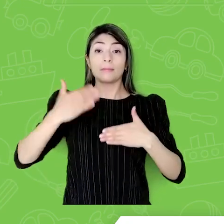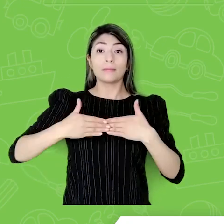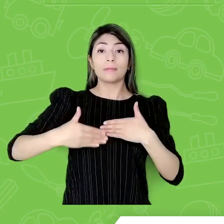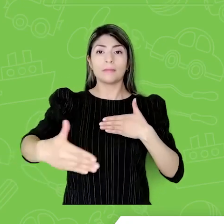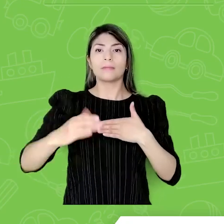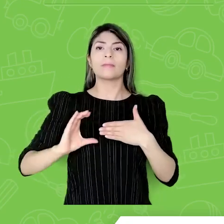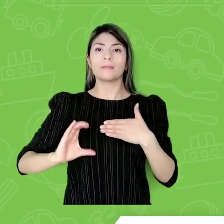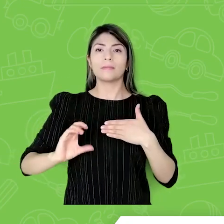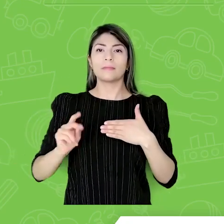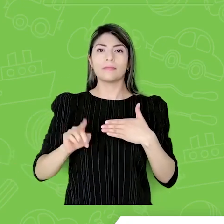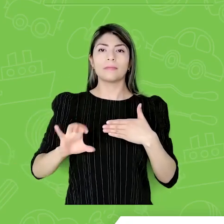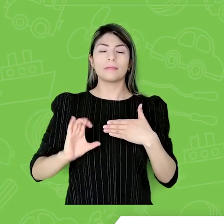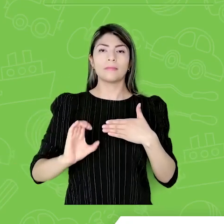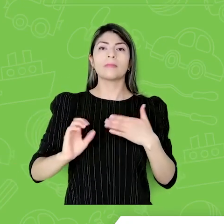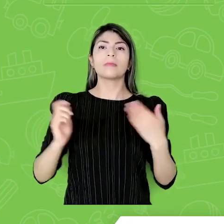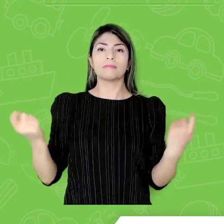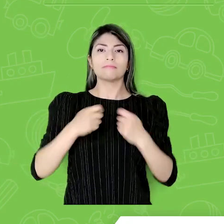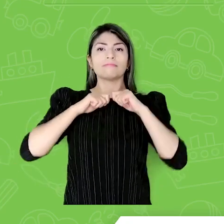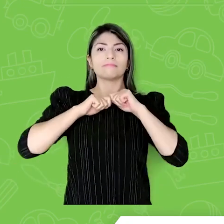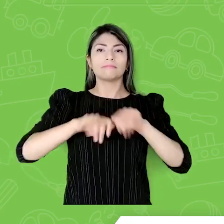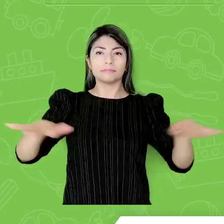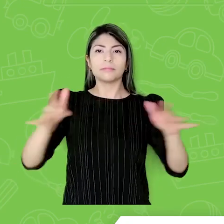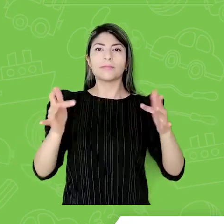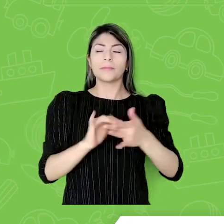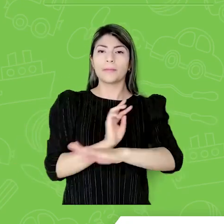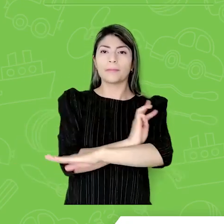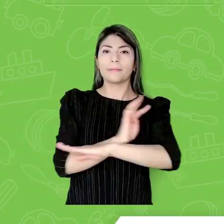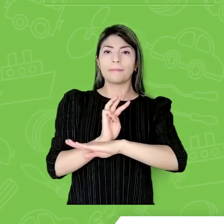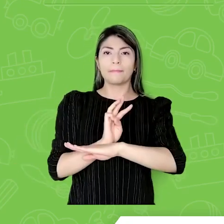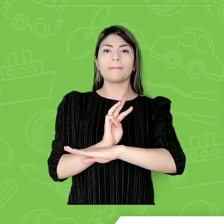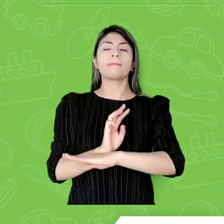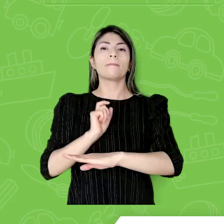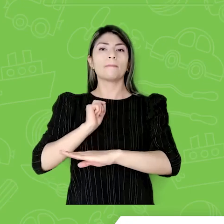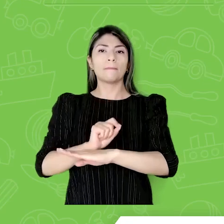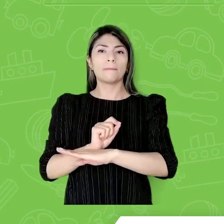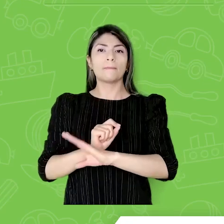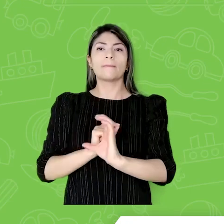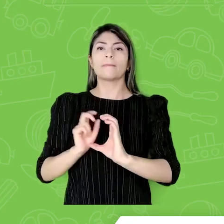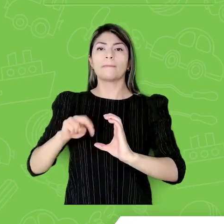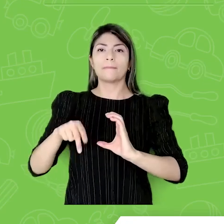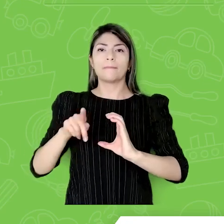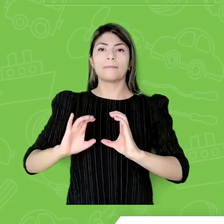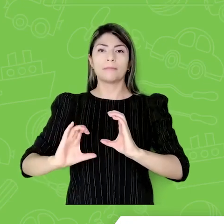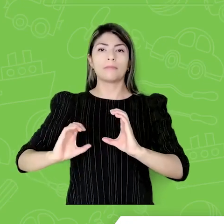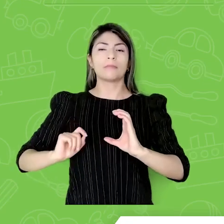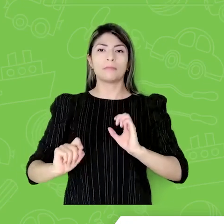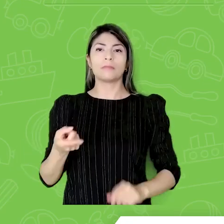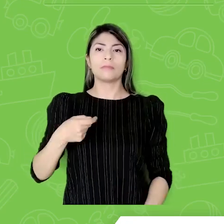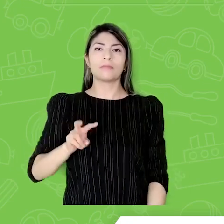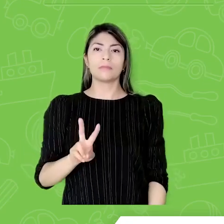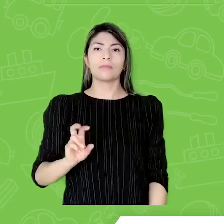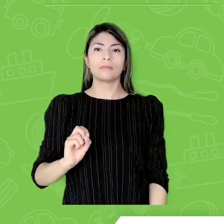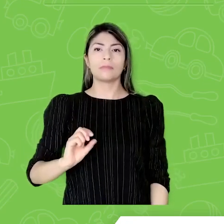la CNSC, se publicarán oficialmente en su sitio web,